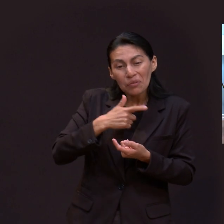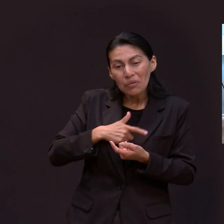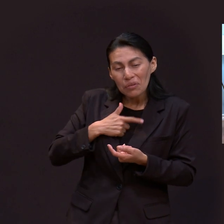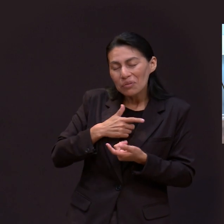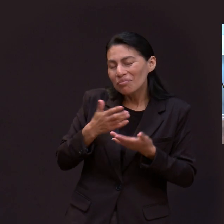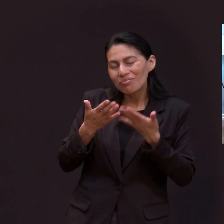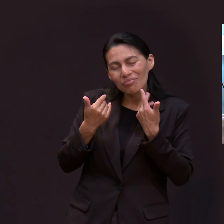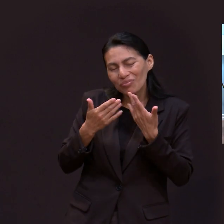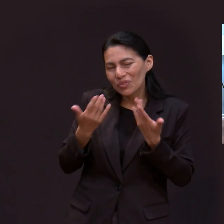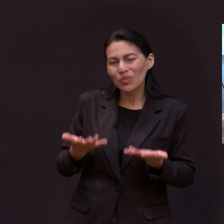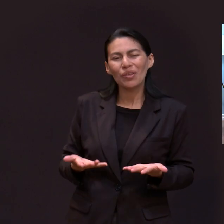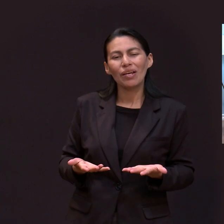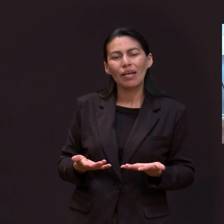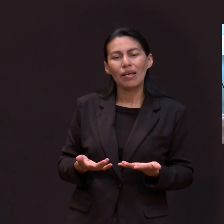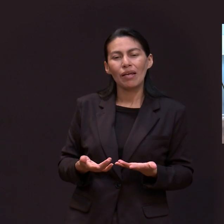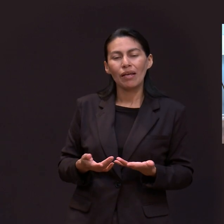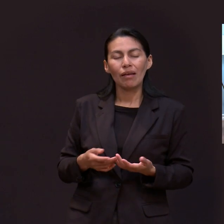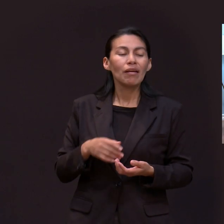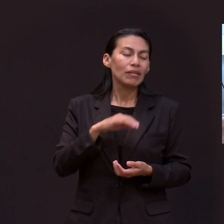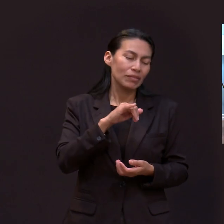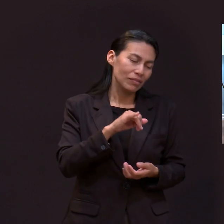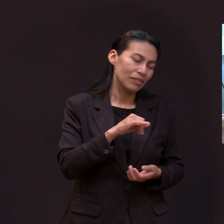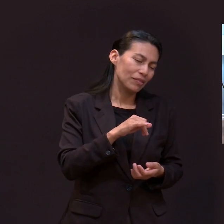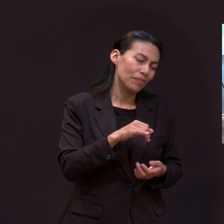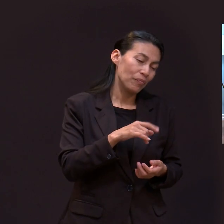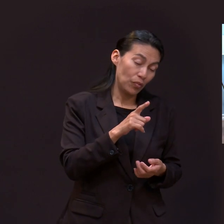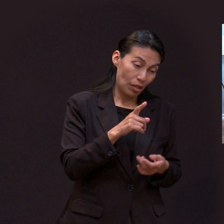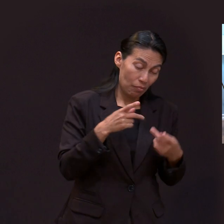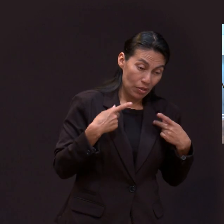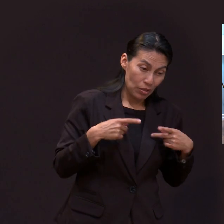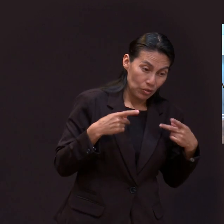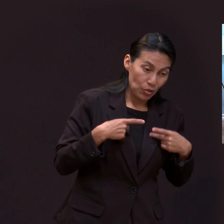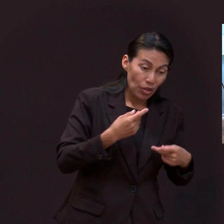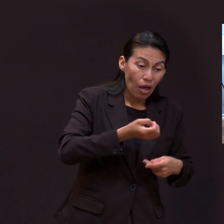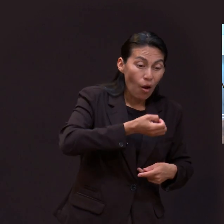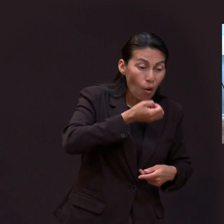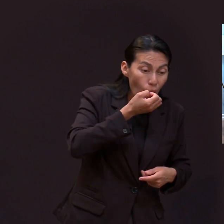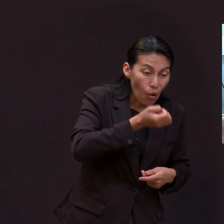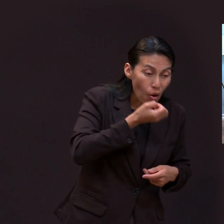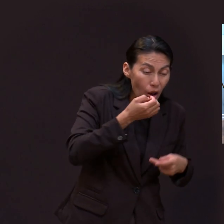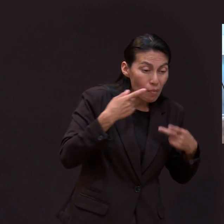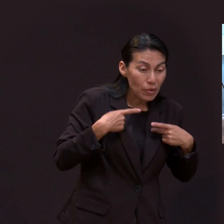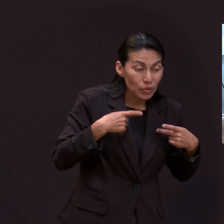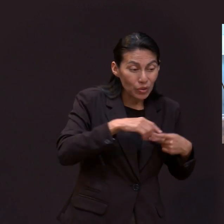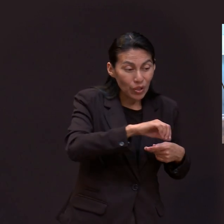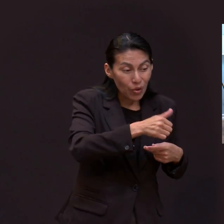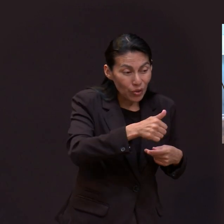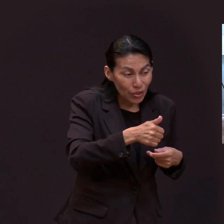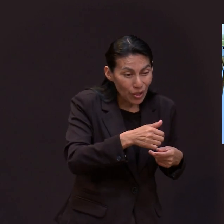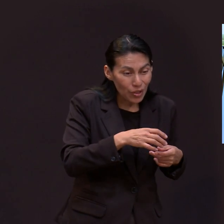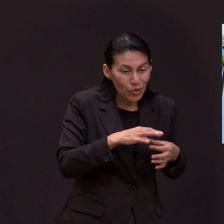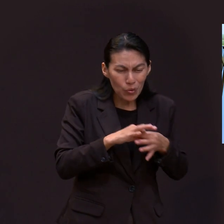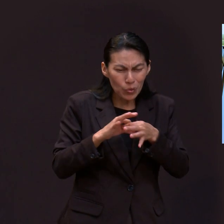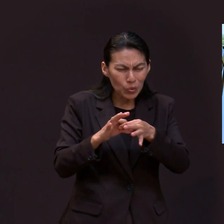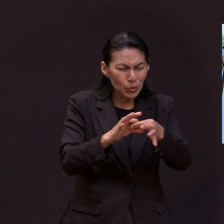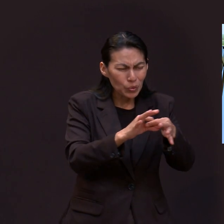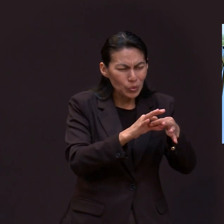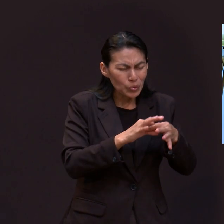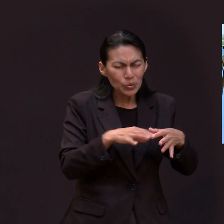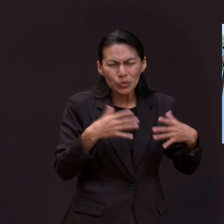y una hora por otras personas la motivación es